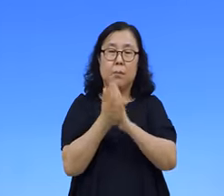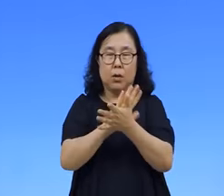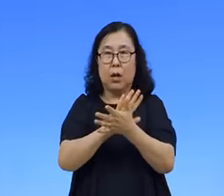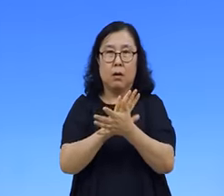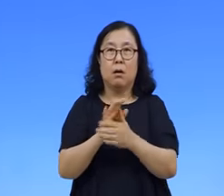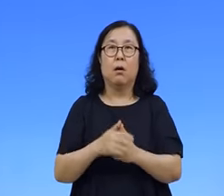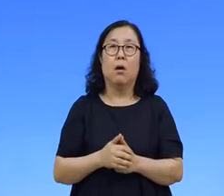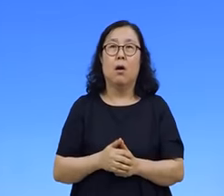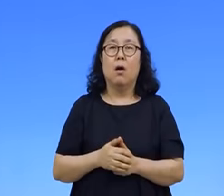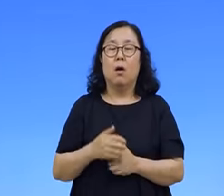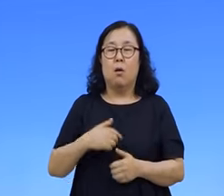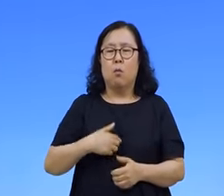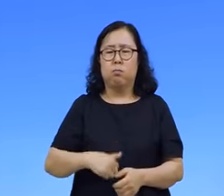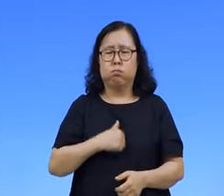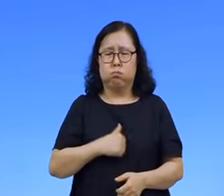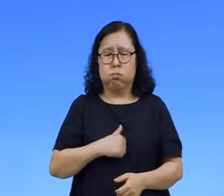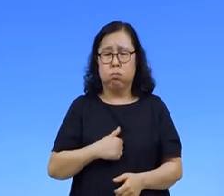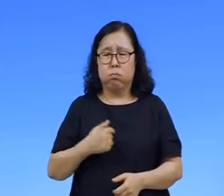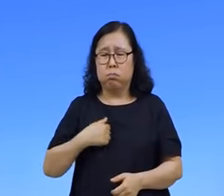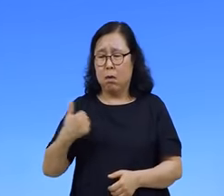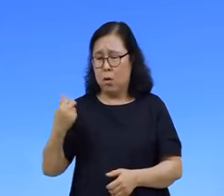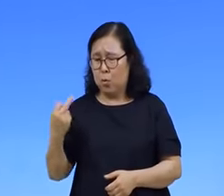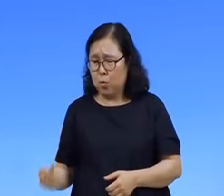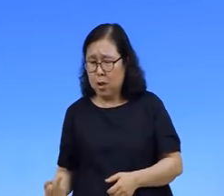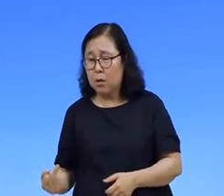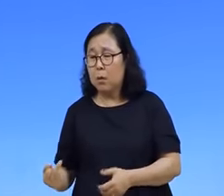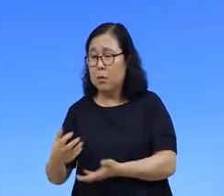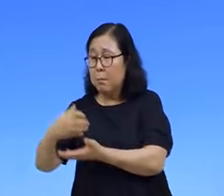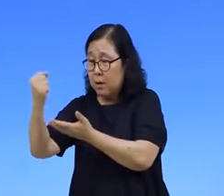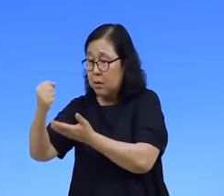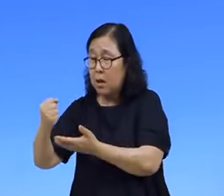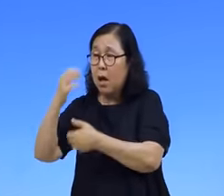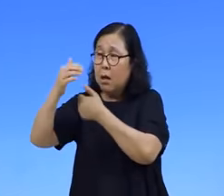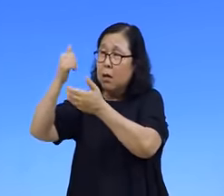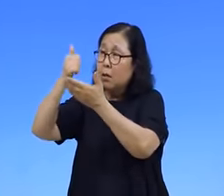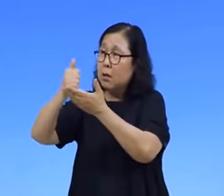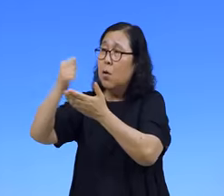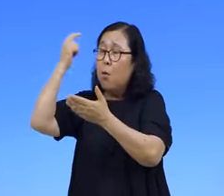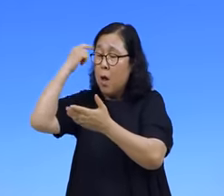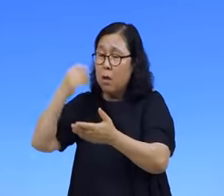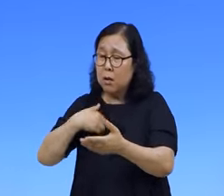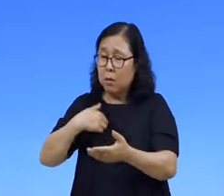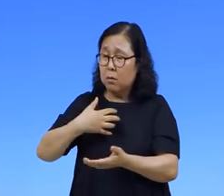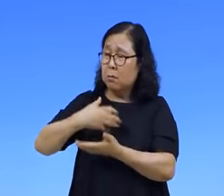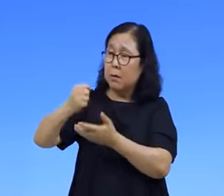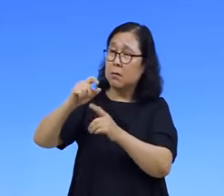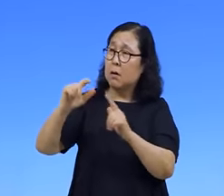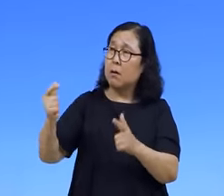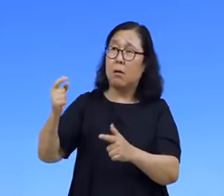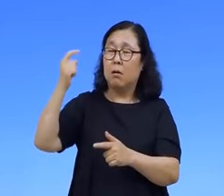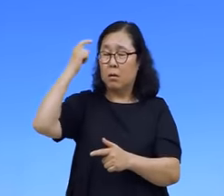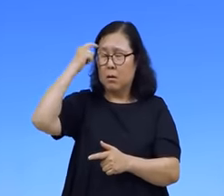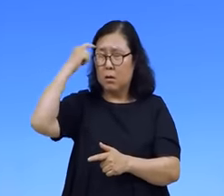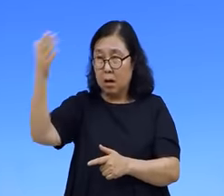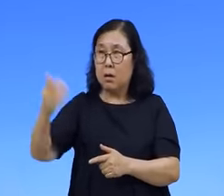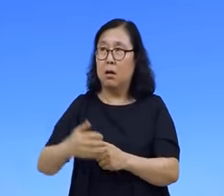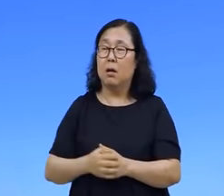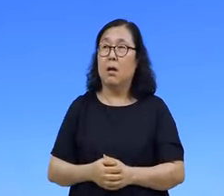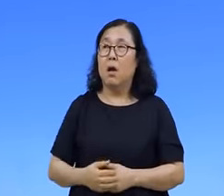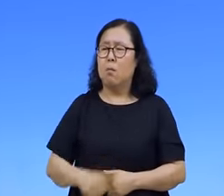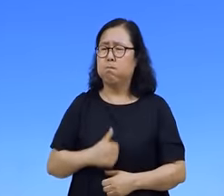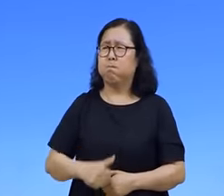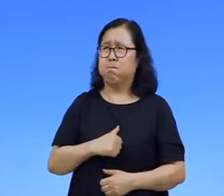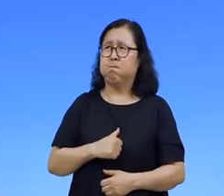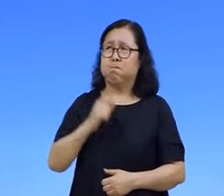안 받으시느냐고. 아니 왜 동생은 받으면서 왜 나는 안 받느냐고. 그래서 하나님에 대해서 화가 나니까 이 안색이